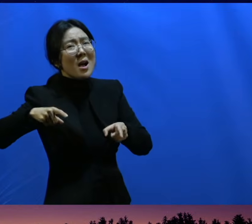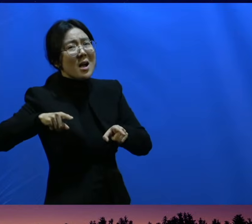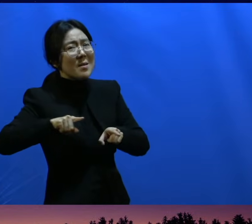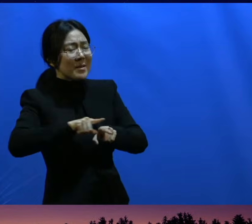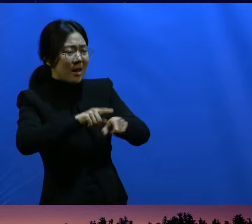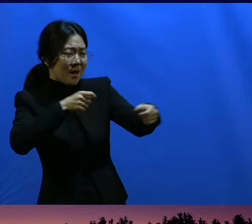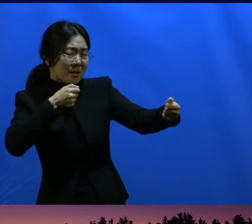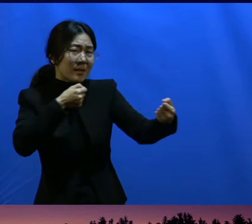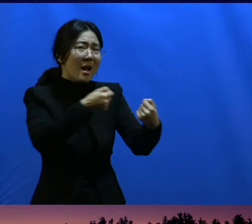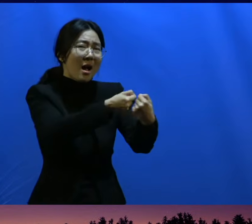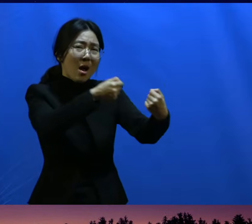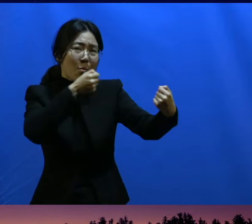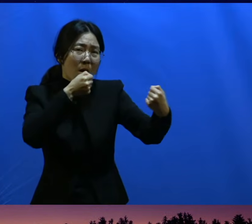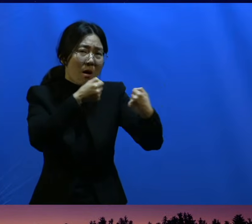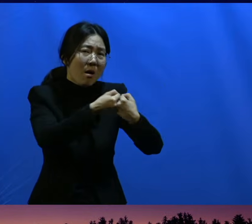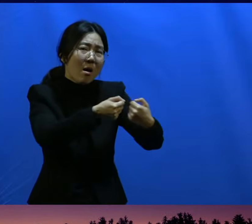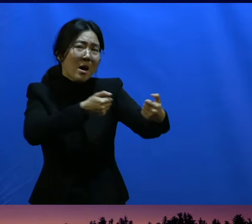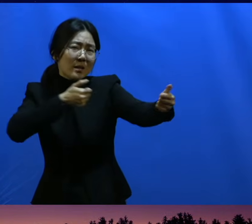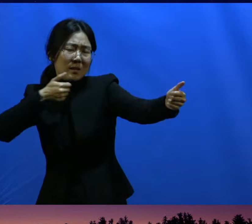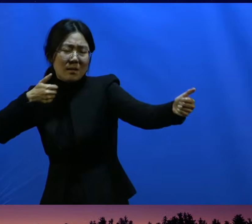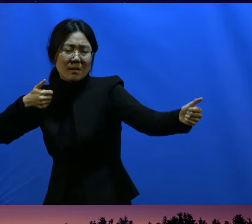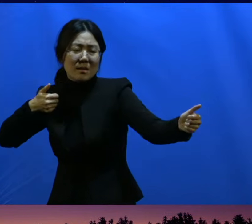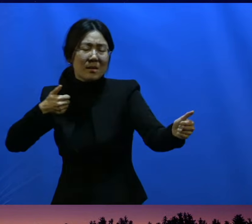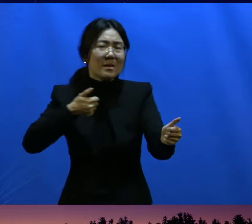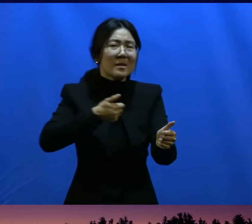주와 함께 싸워